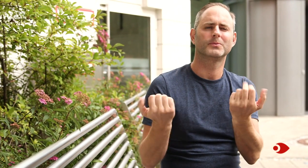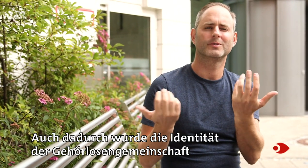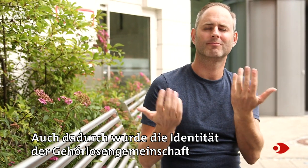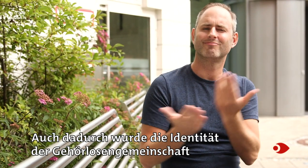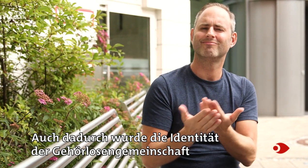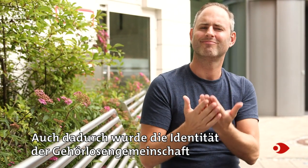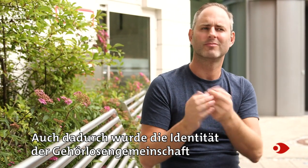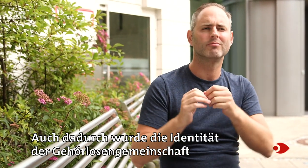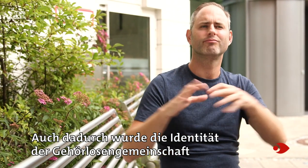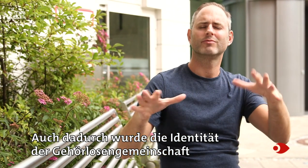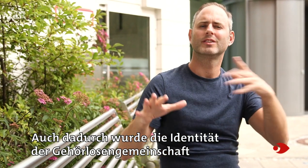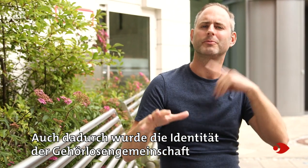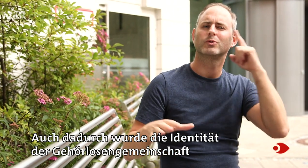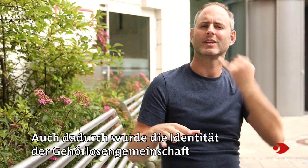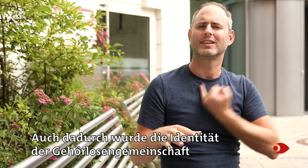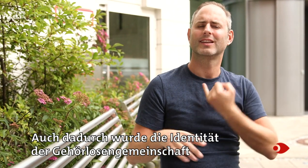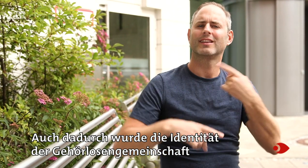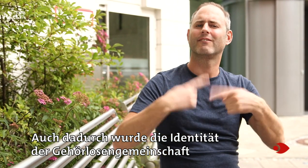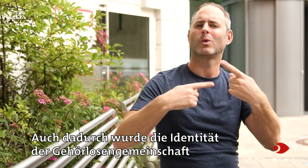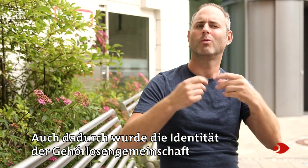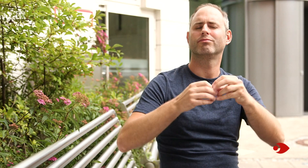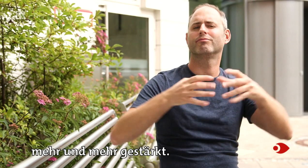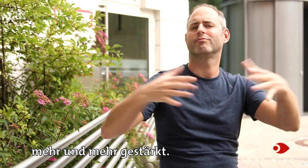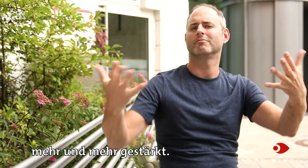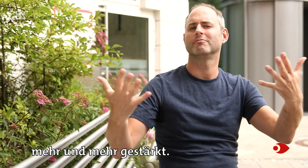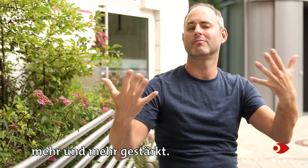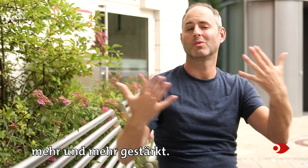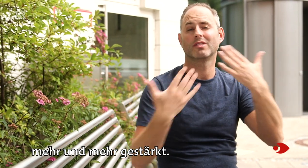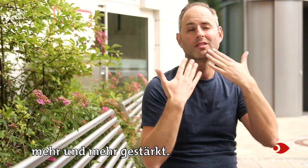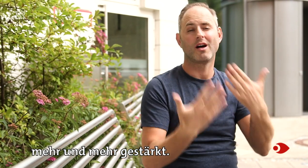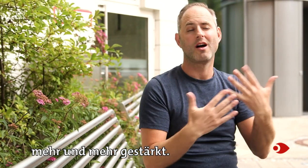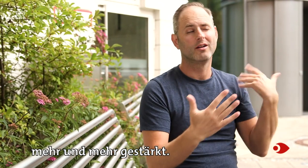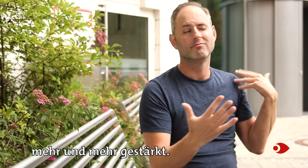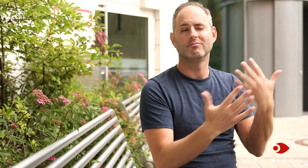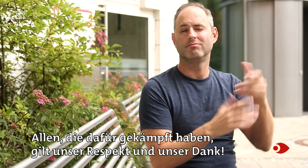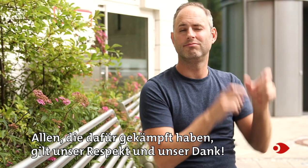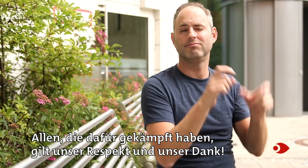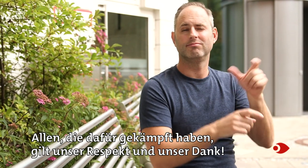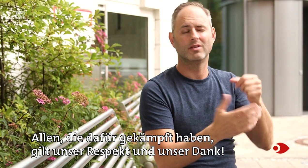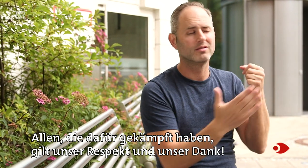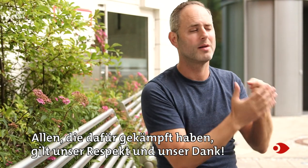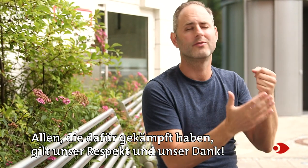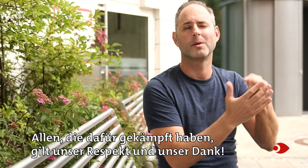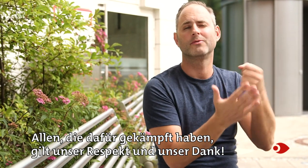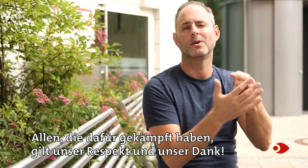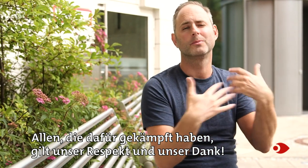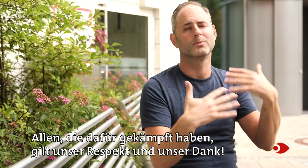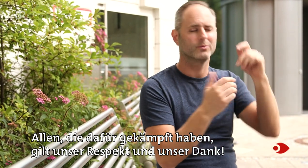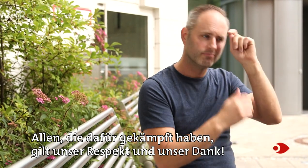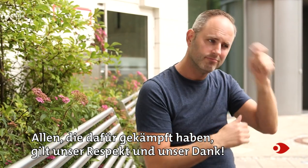Auch dadurch wurde die Identität der Gehörlosengemeinschaft mehr und mehr gestärkt. Allen, die dafür gekämpft haben, gilt unser Respekt